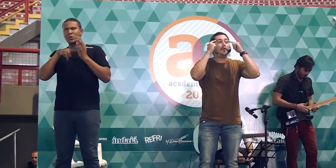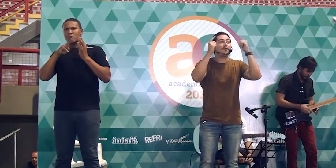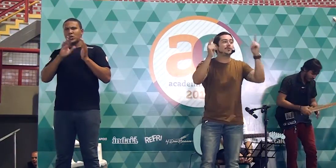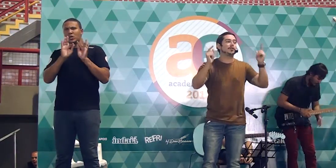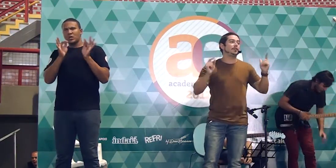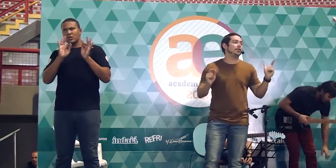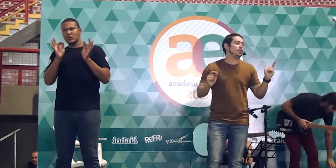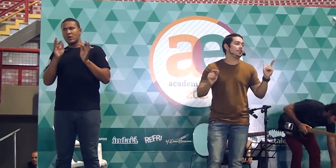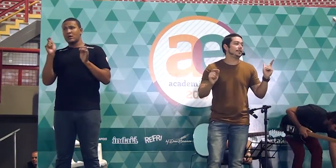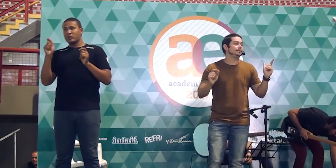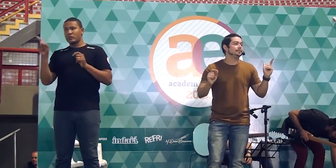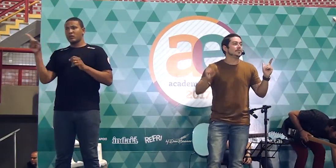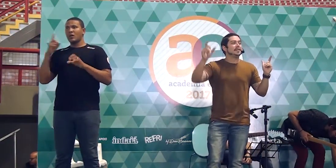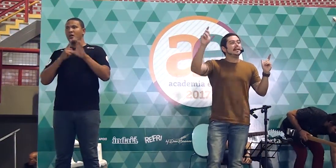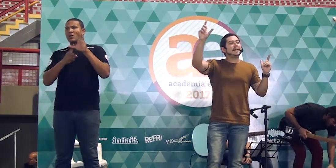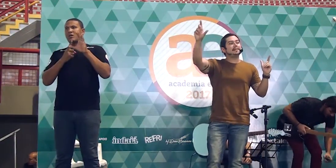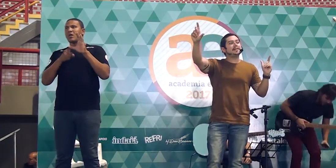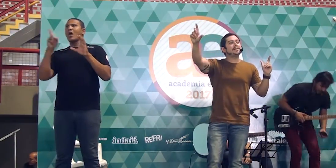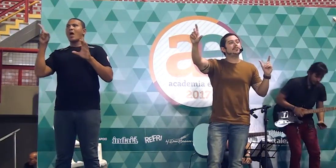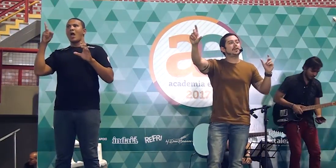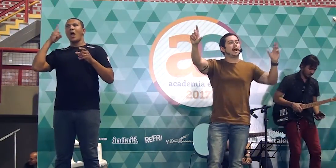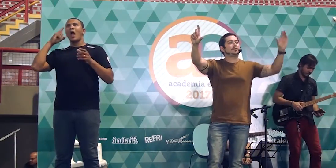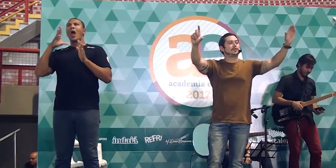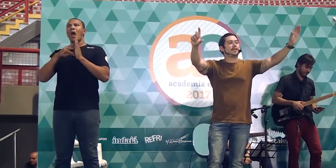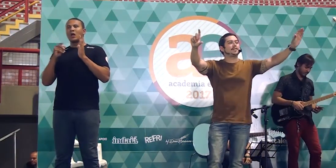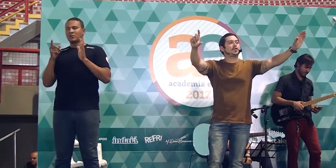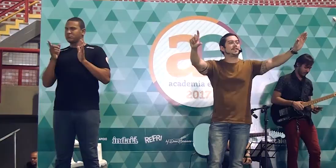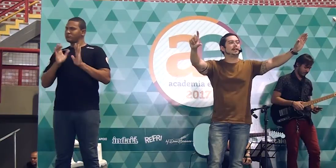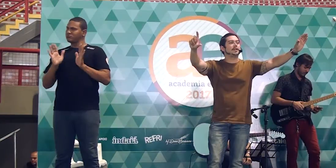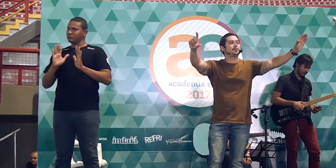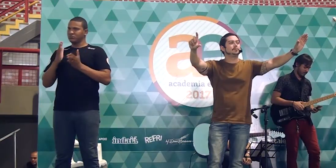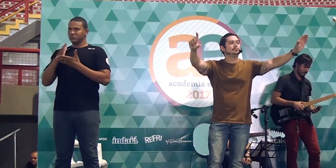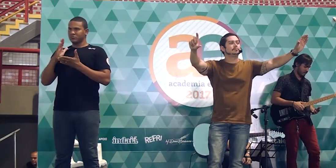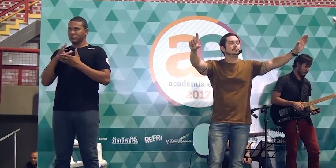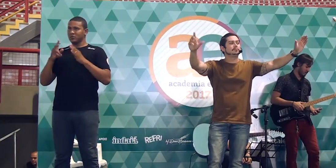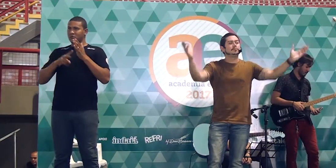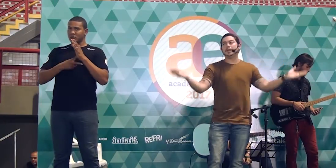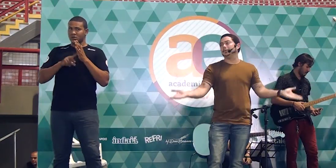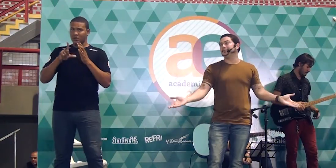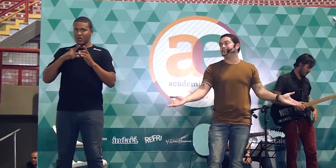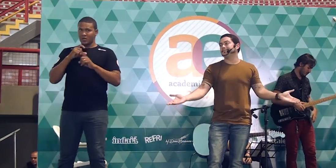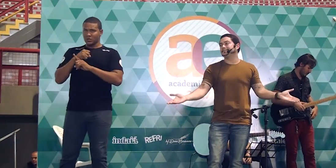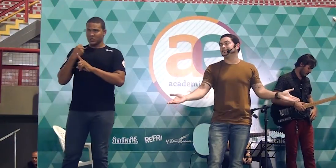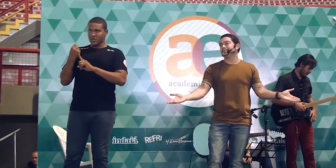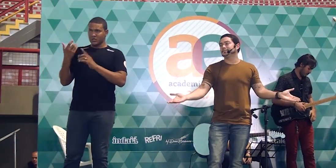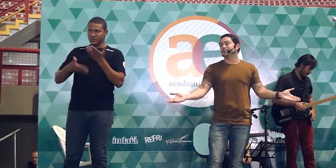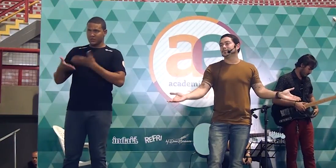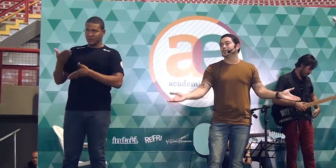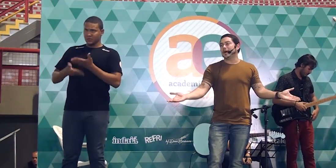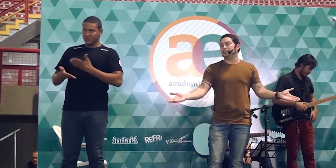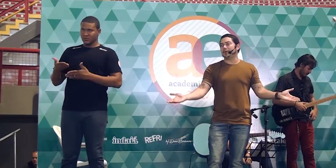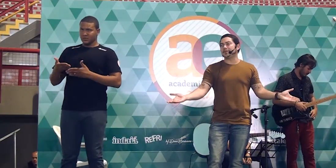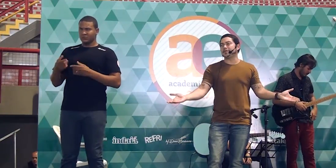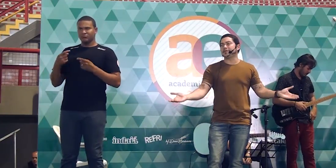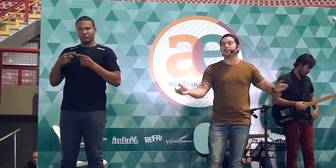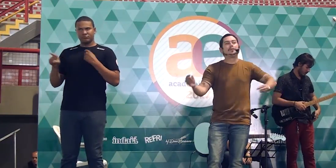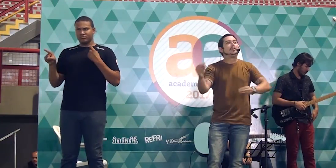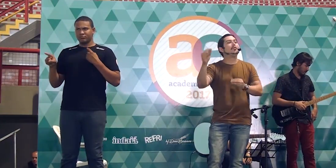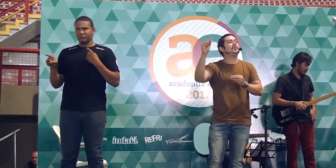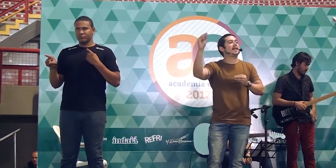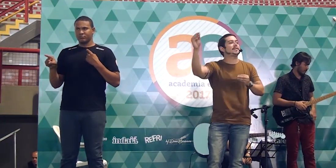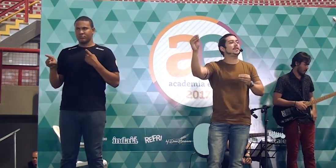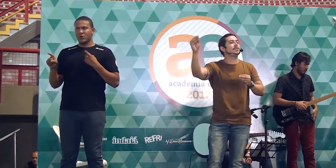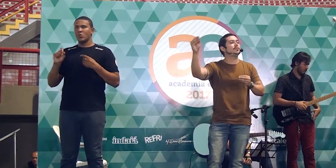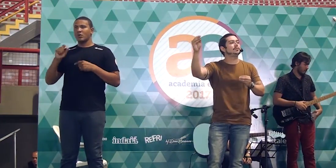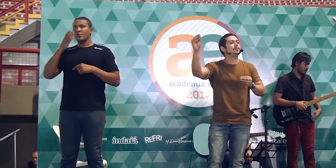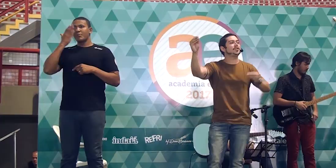uma confusão ideológica. Quem tem sindicatos tem socialismo? Não. A prova disso,